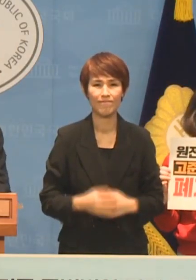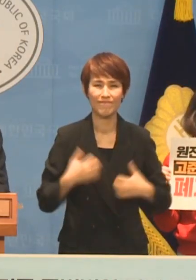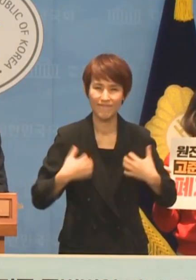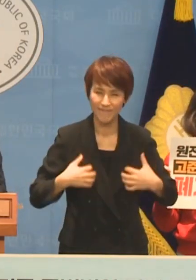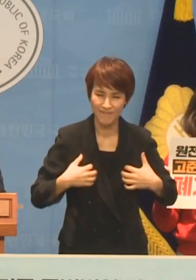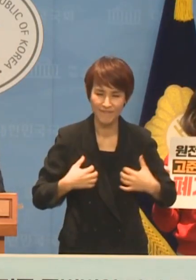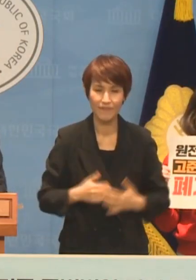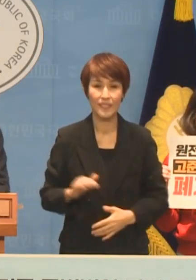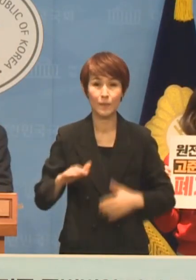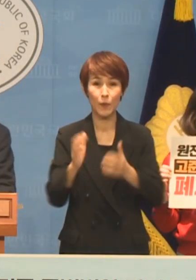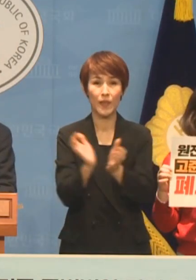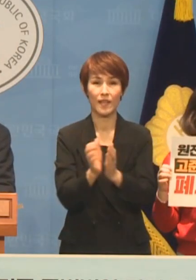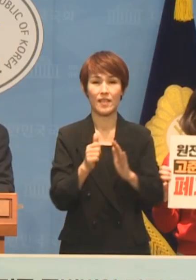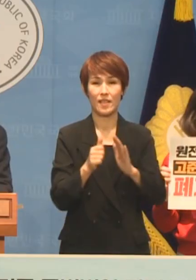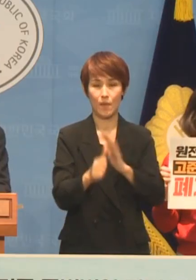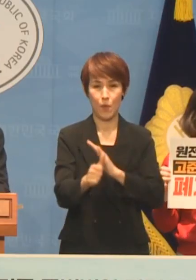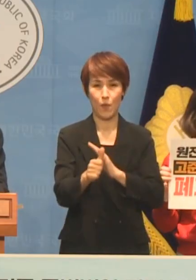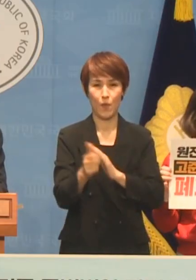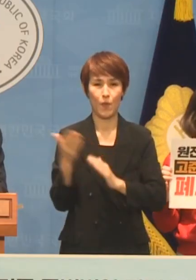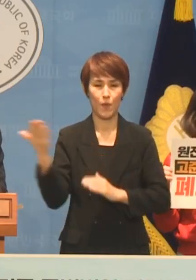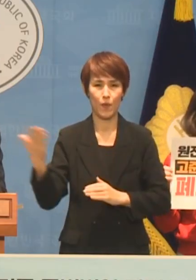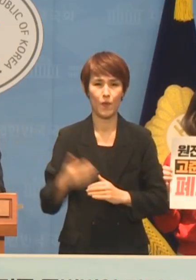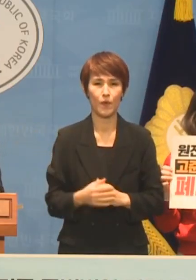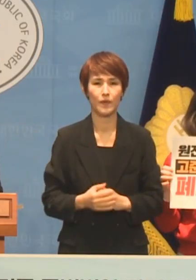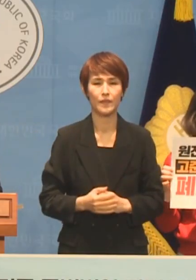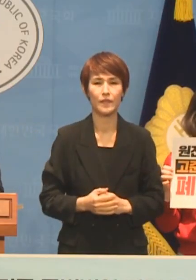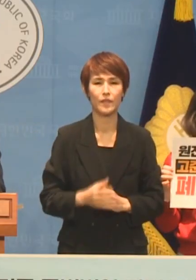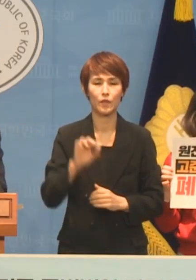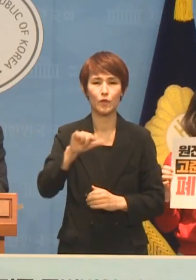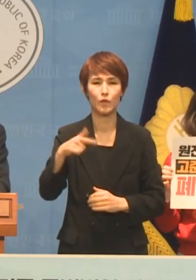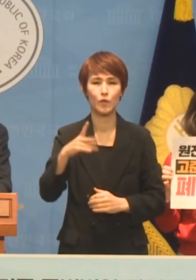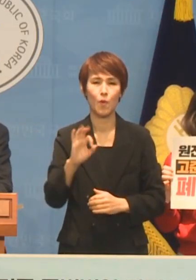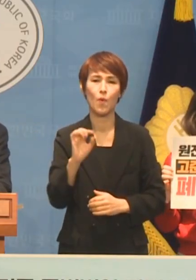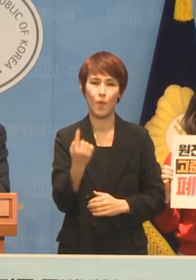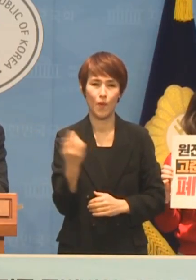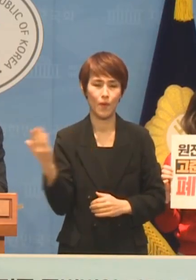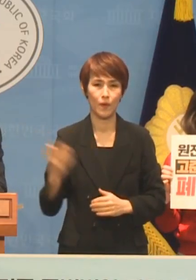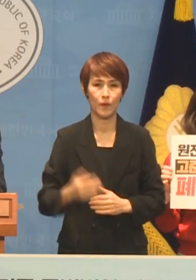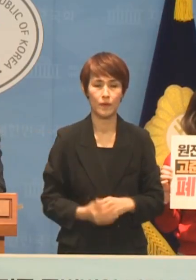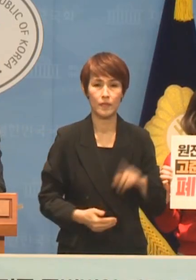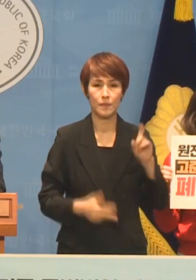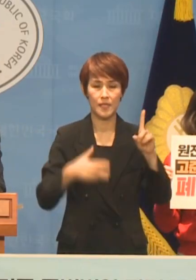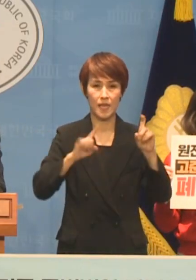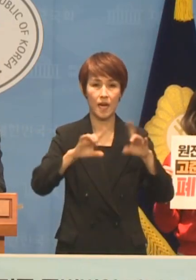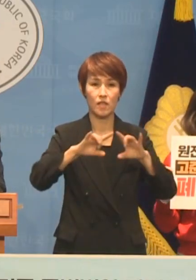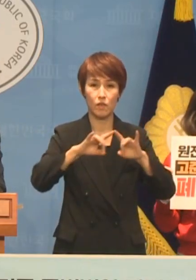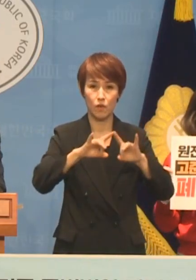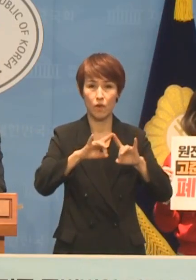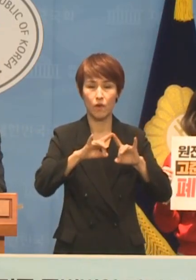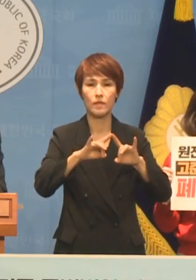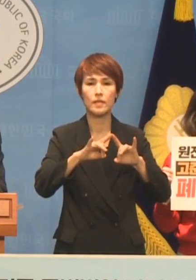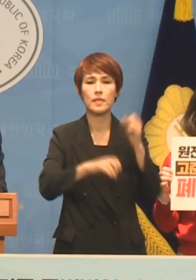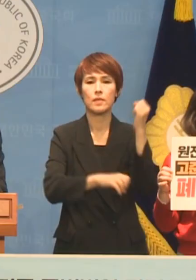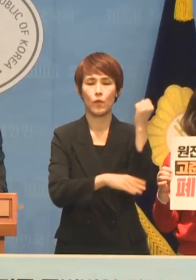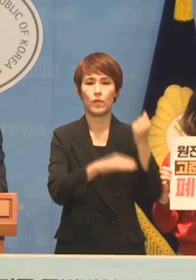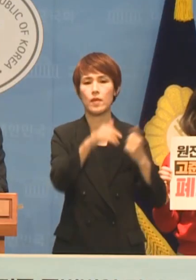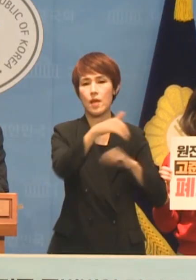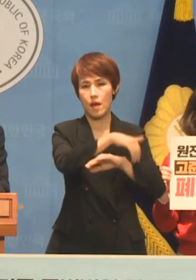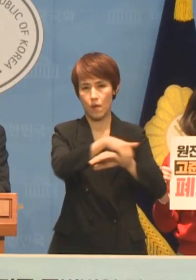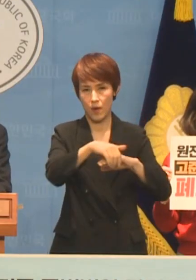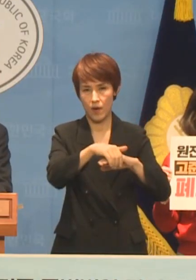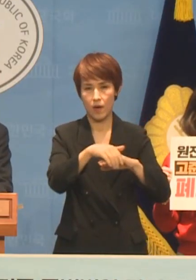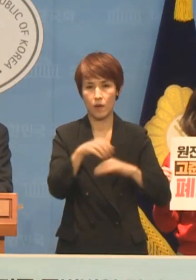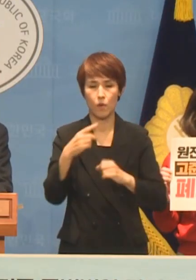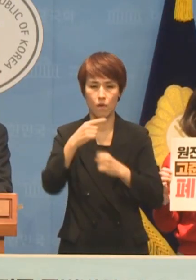반갑습니다. 진보당 원내대표를 맡고 있는 울산 북구의 윤종호 의원입니다. 11차 전력수급 기본계획과